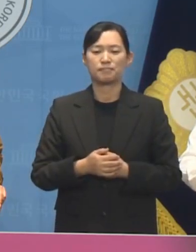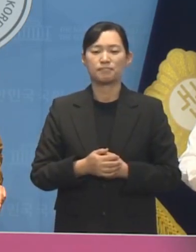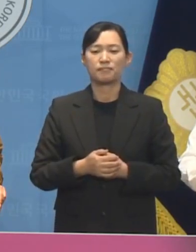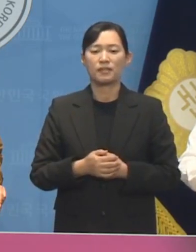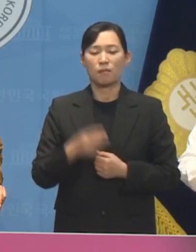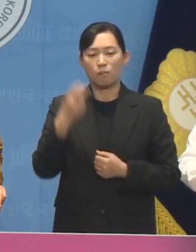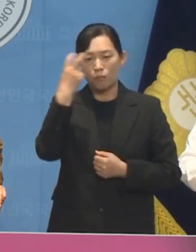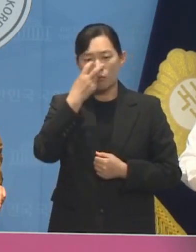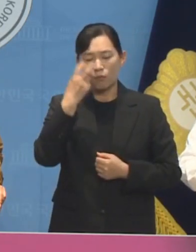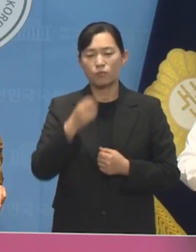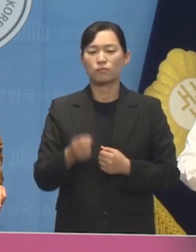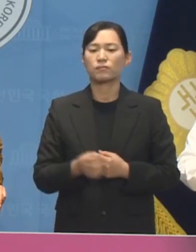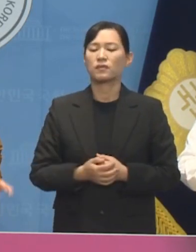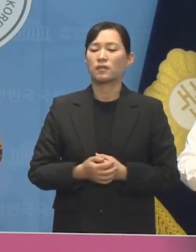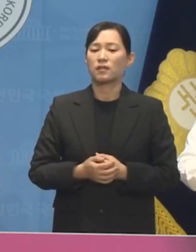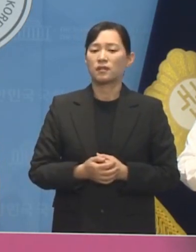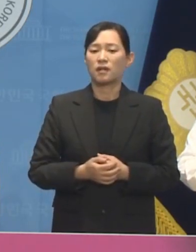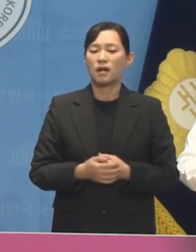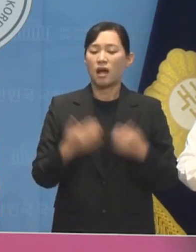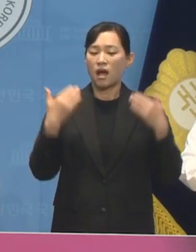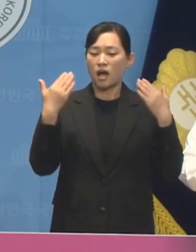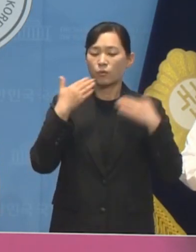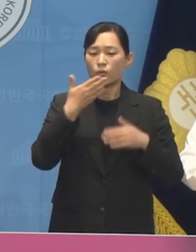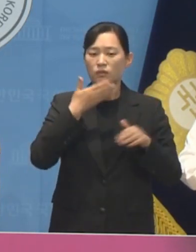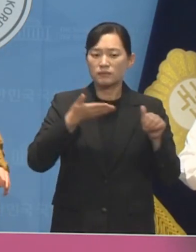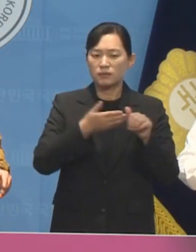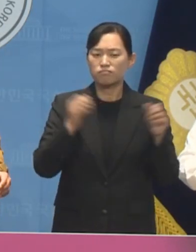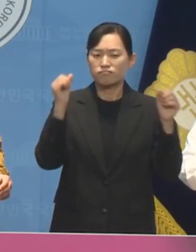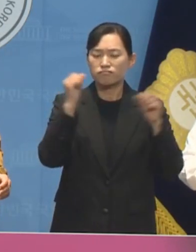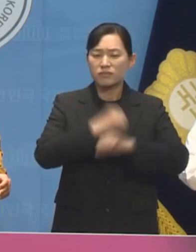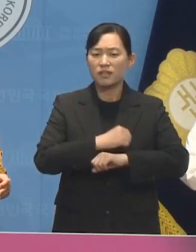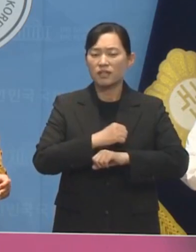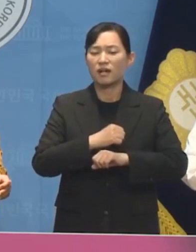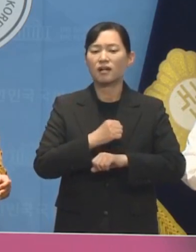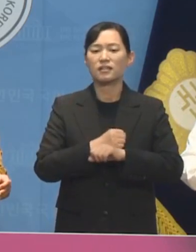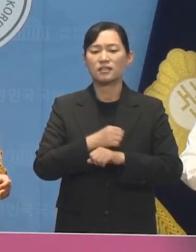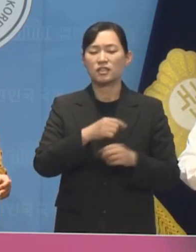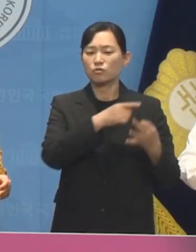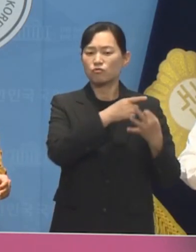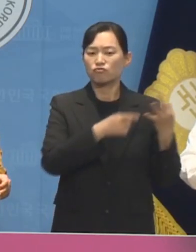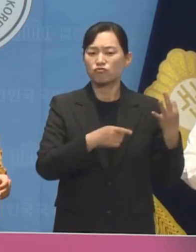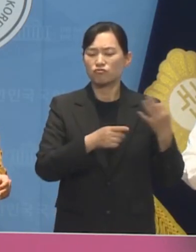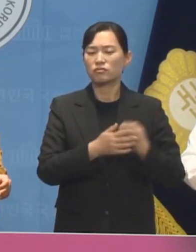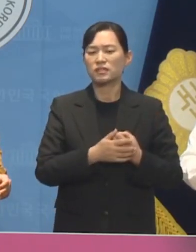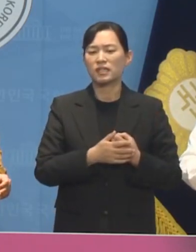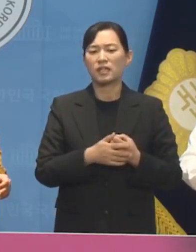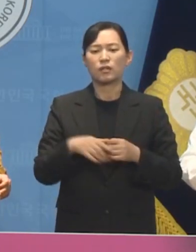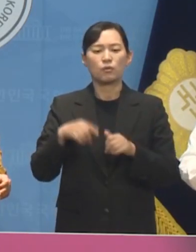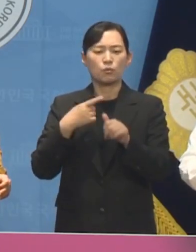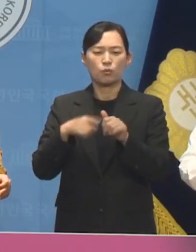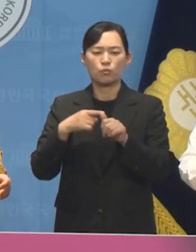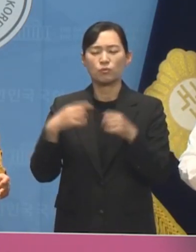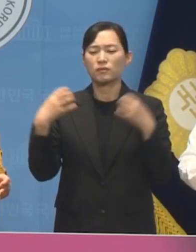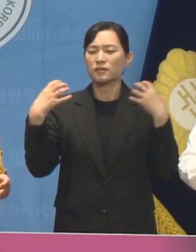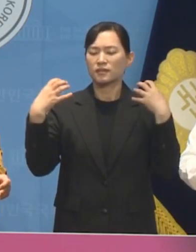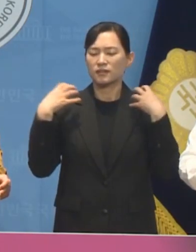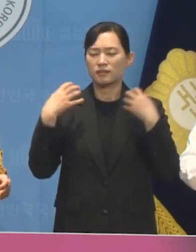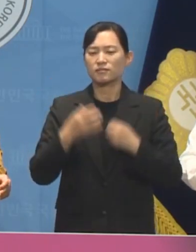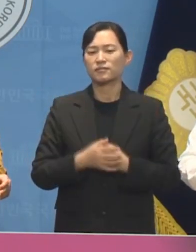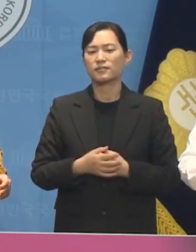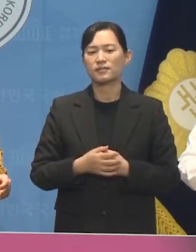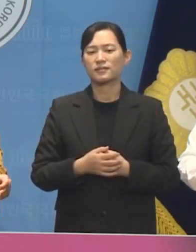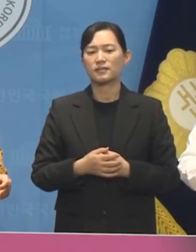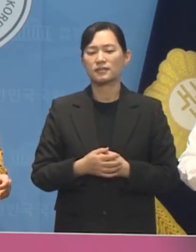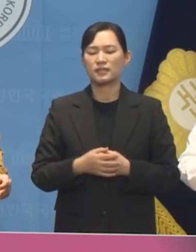급식노동 대책 촉구, 학교급식 붕괴시키는 윤석열 정부 교육당국을 규탄하는 또